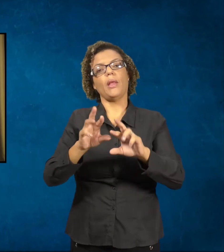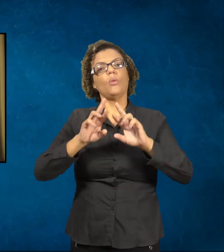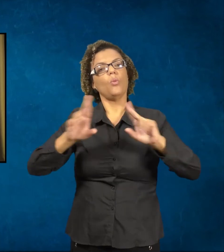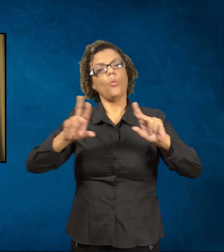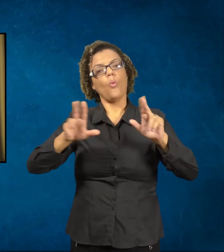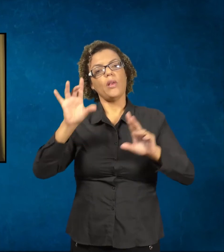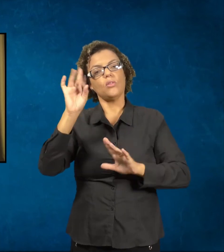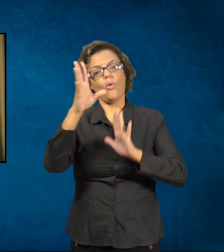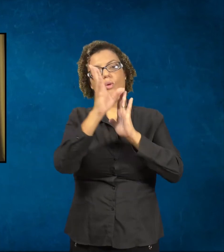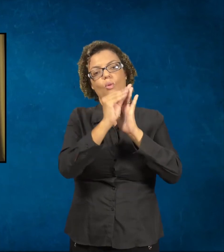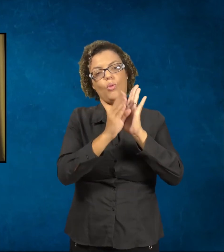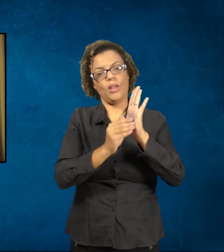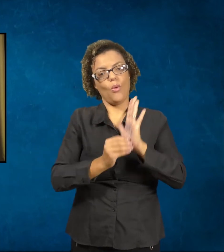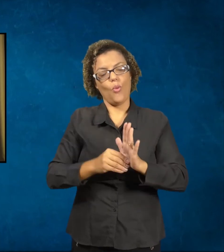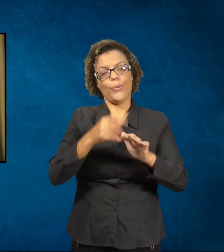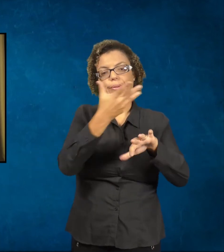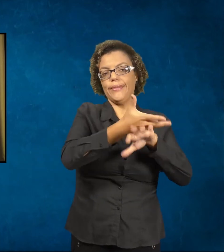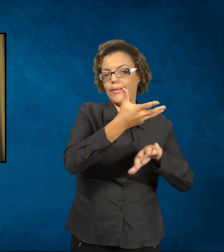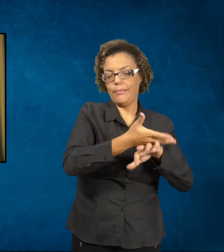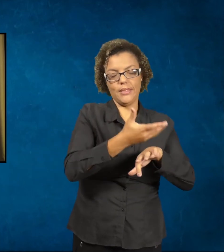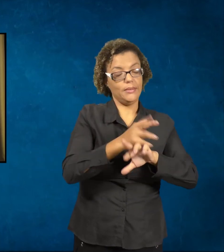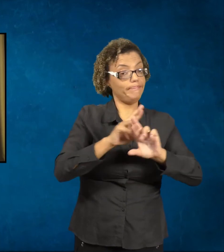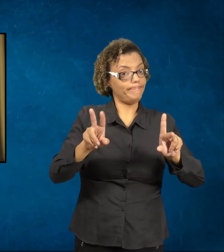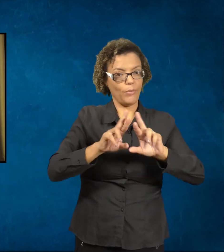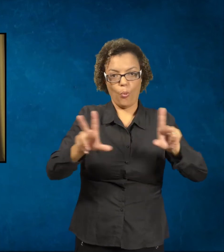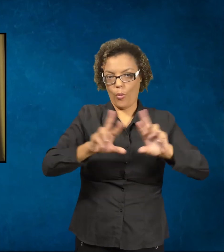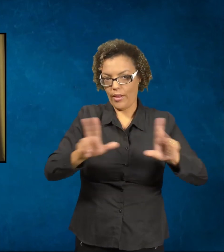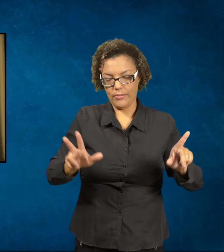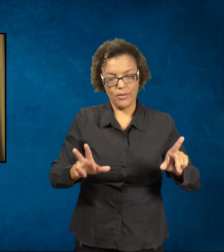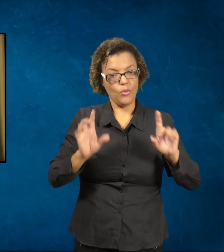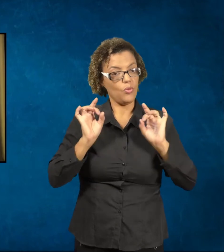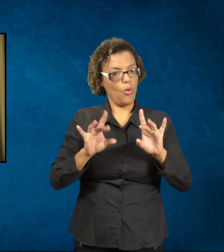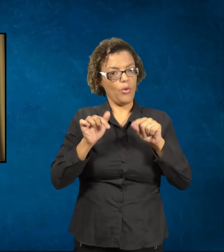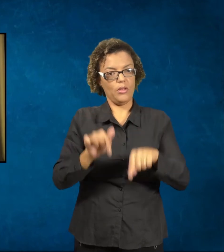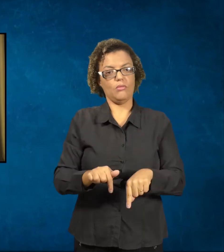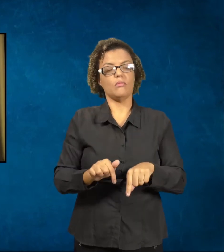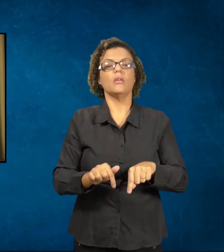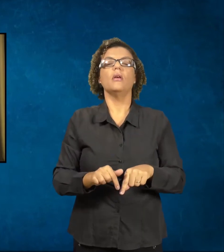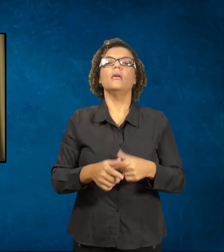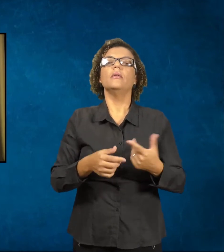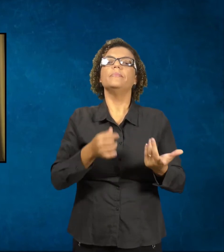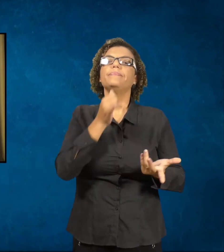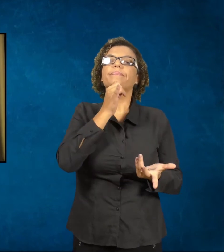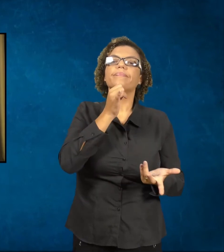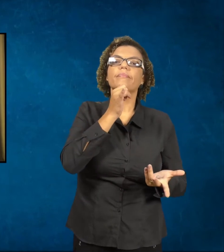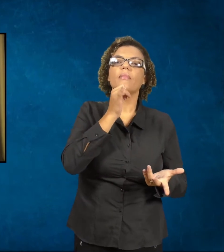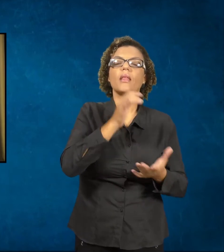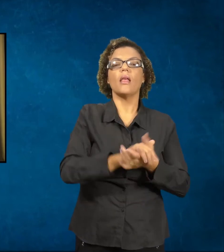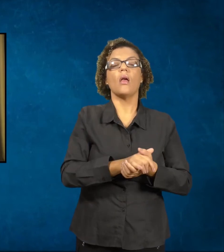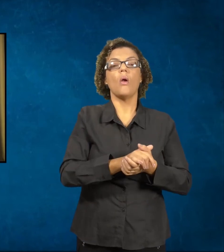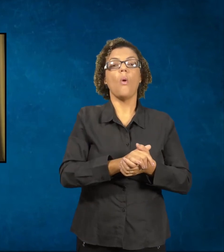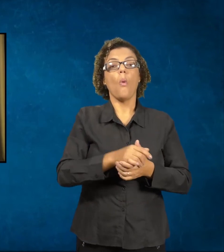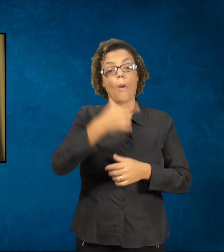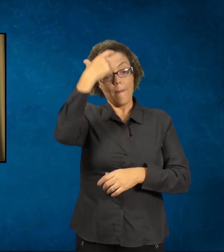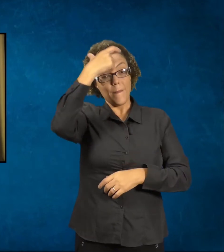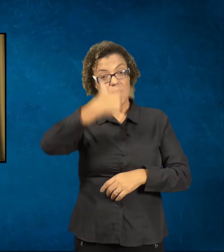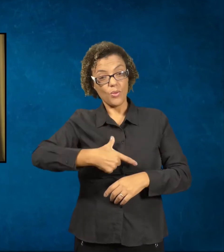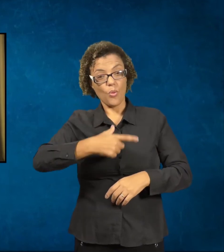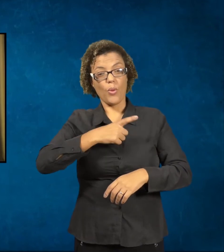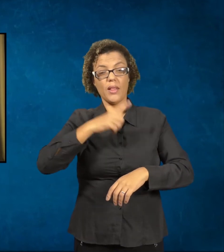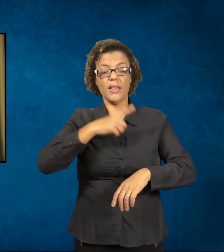que você transmite. Aliás, pare para pensar. Uma pessoa que tem um conjunto de comportamentos